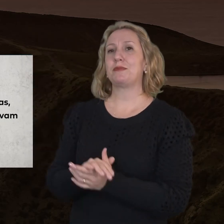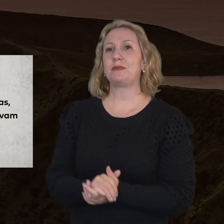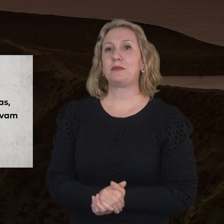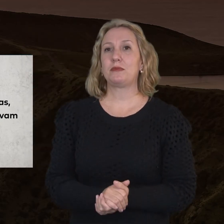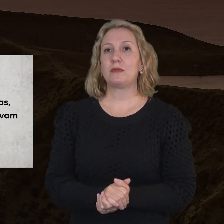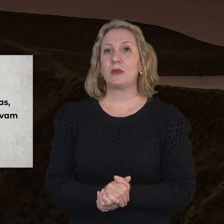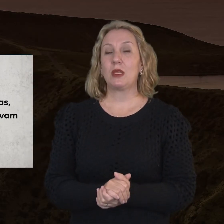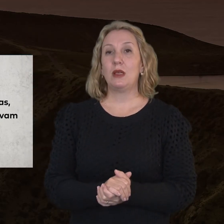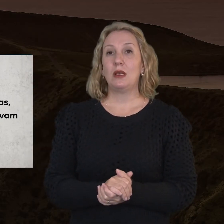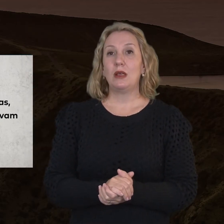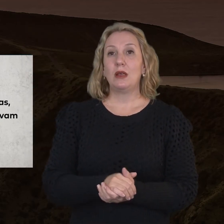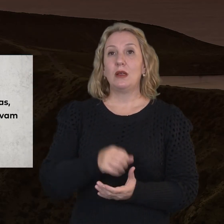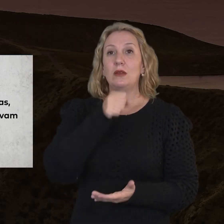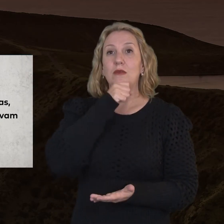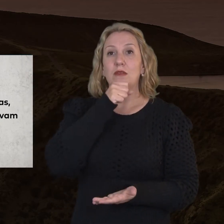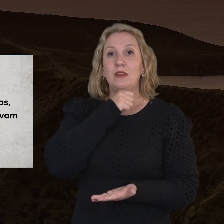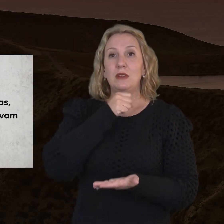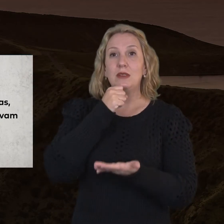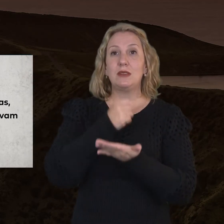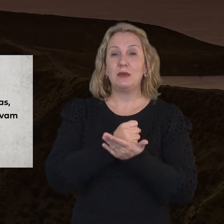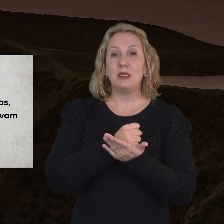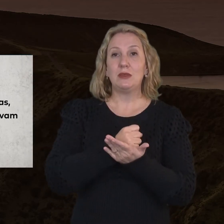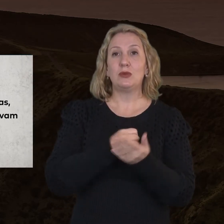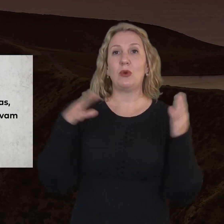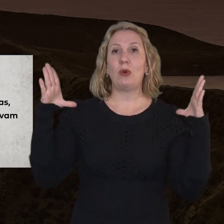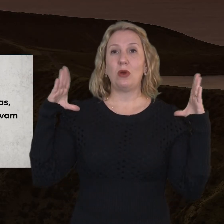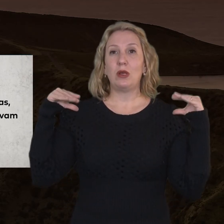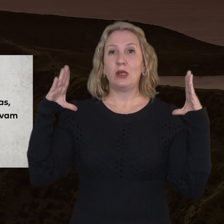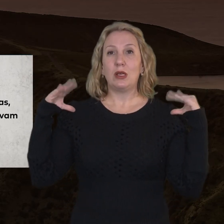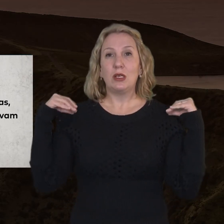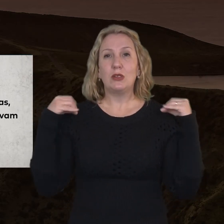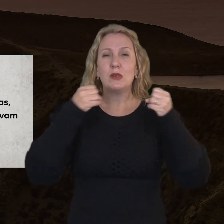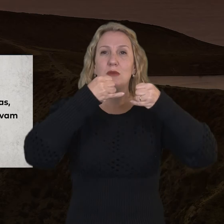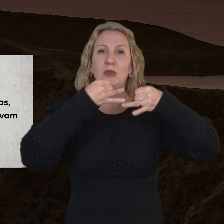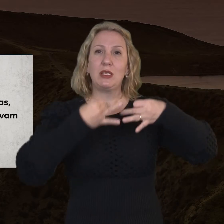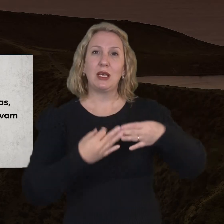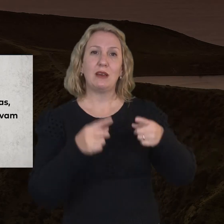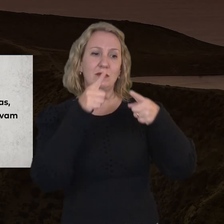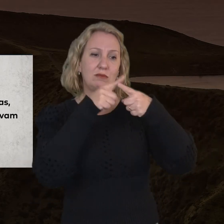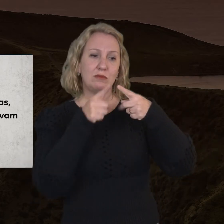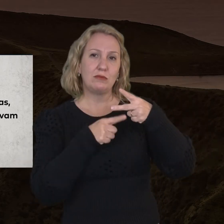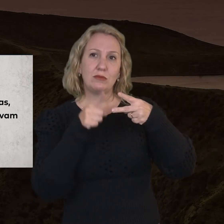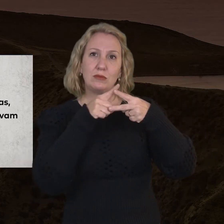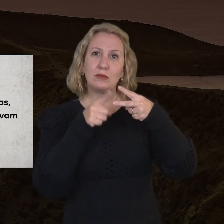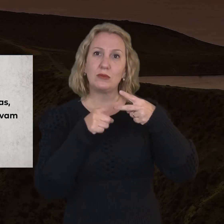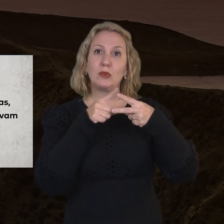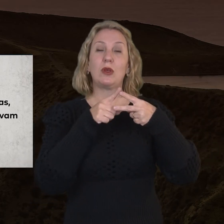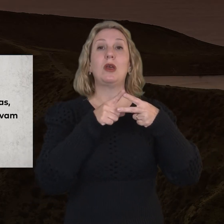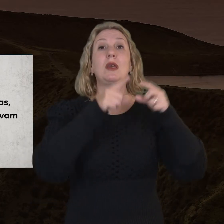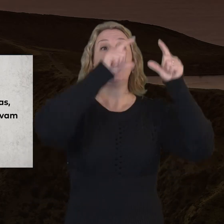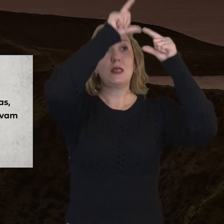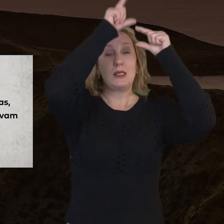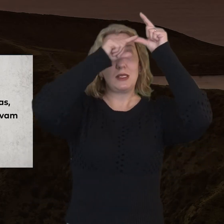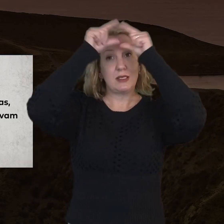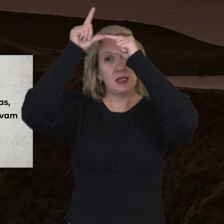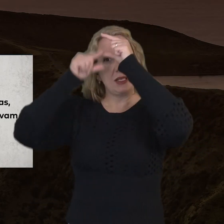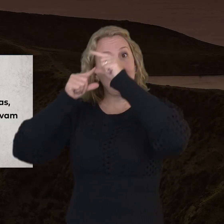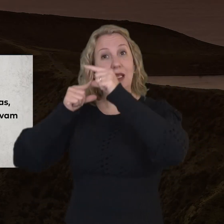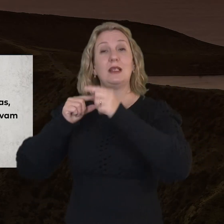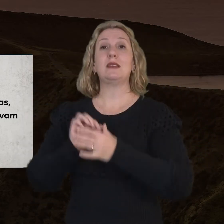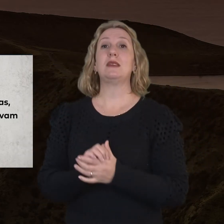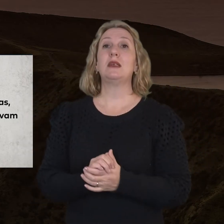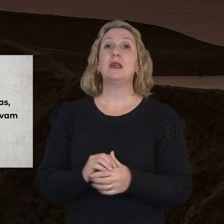anjos eram descritos por duas expressões e a estrelas do céu ou estrelas da alva e filhos de deus